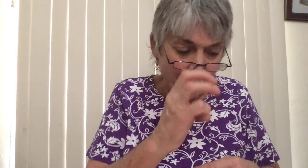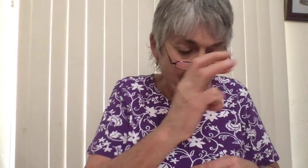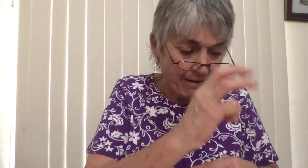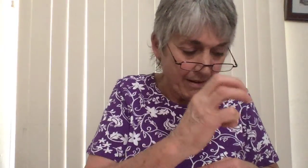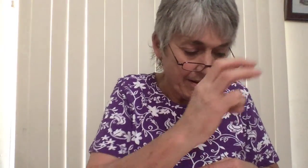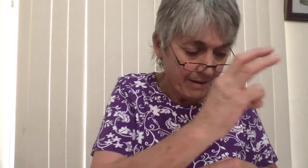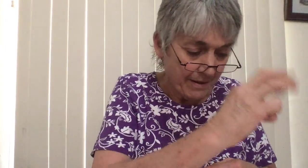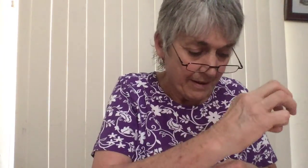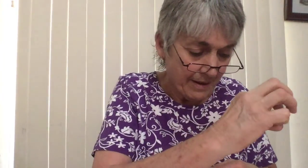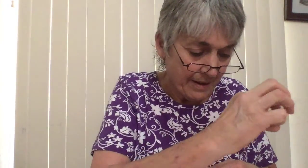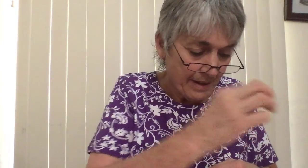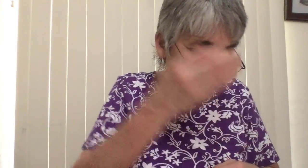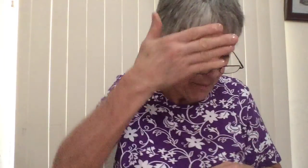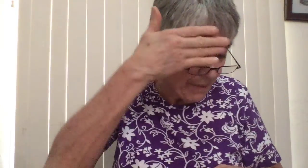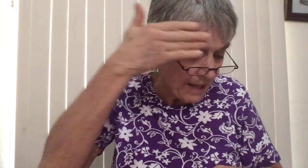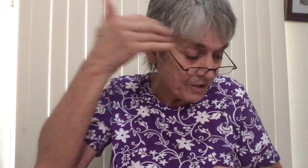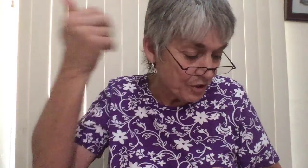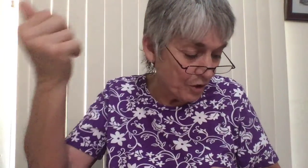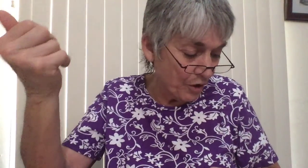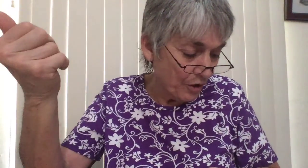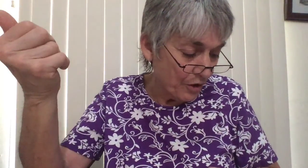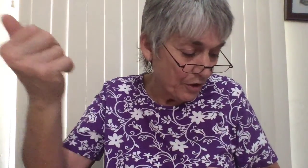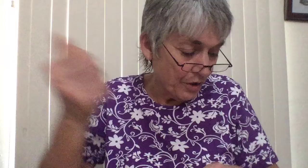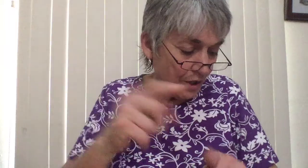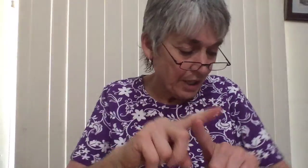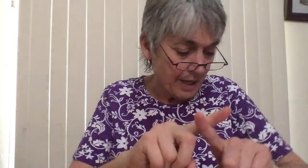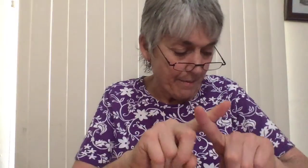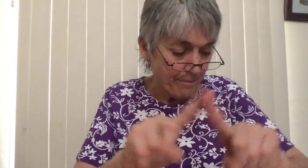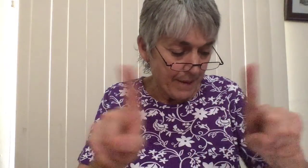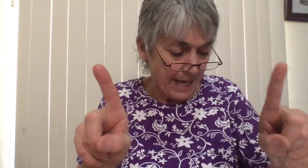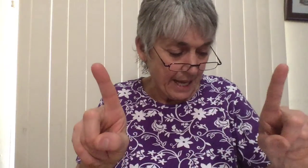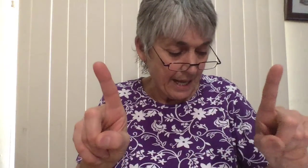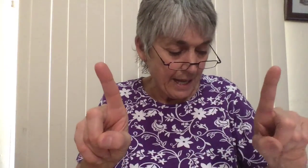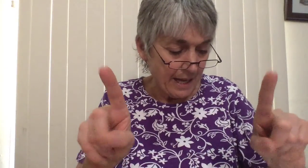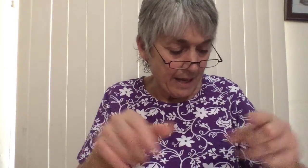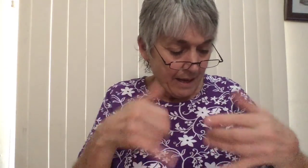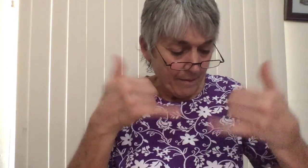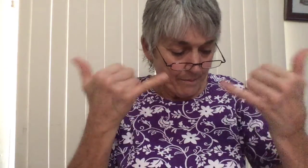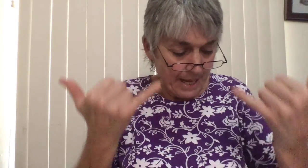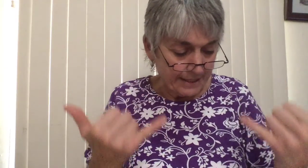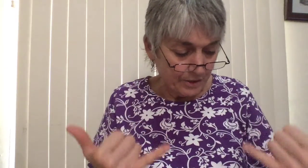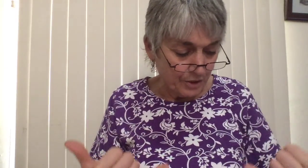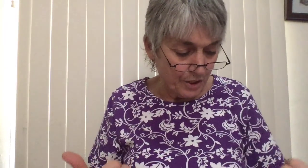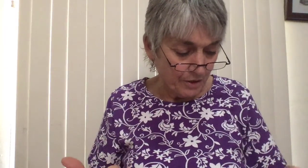bizarre, parce que, mais, maintenant.